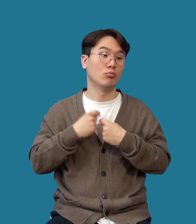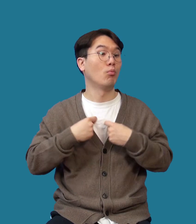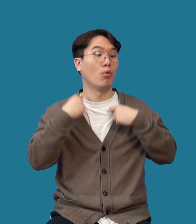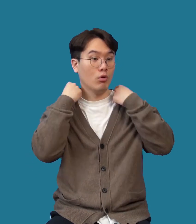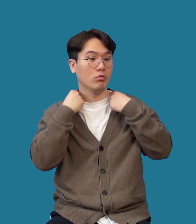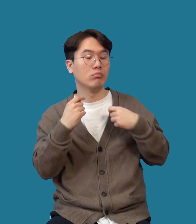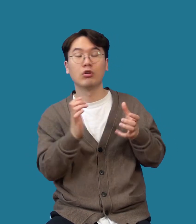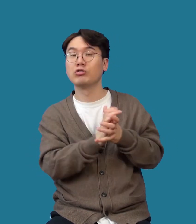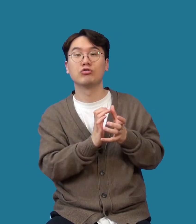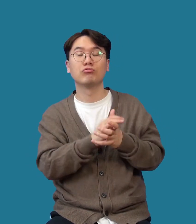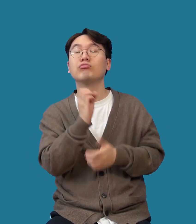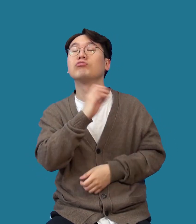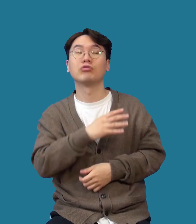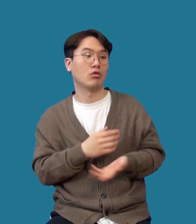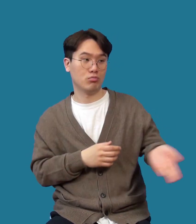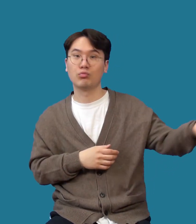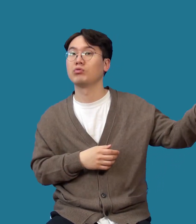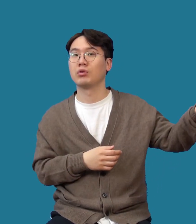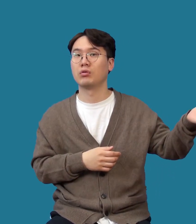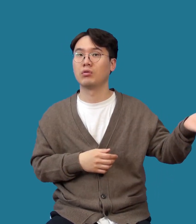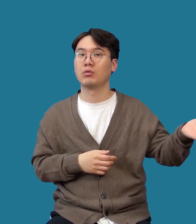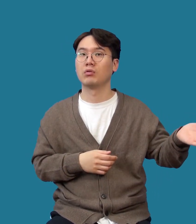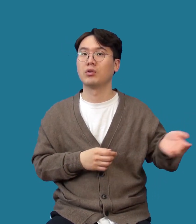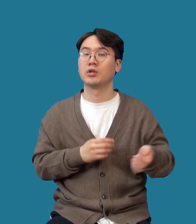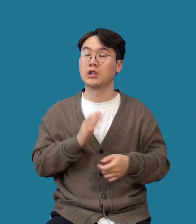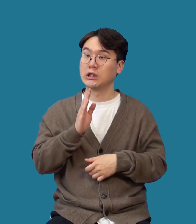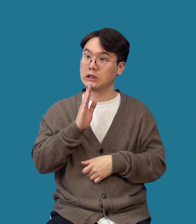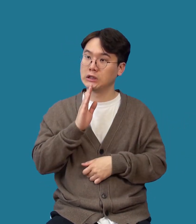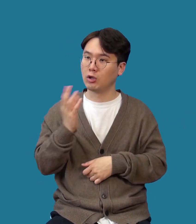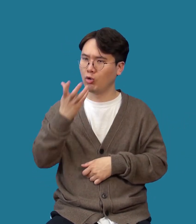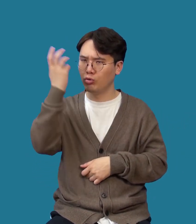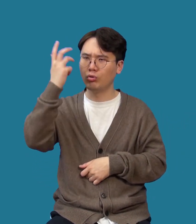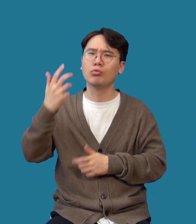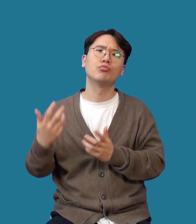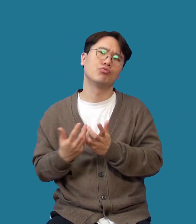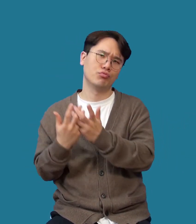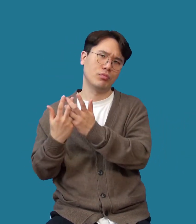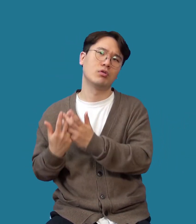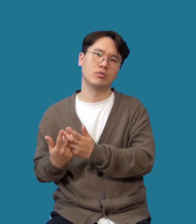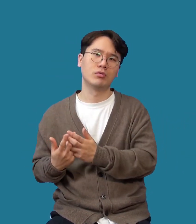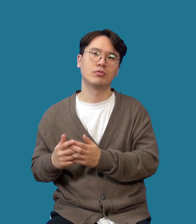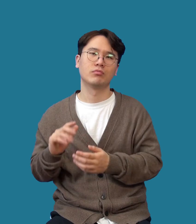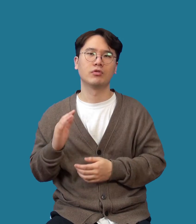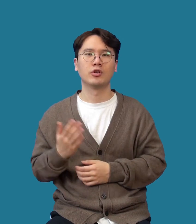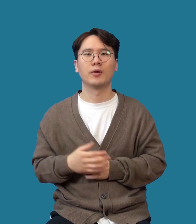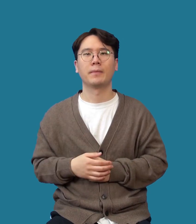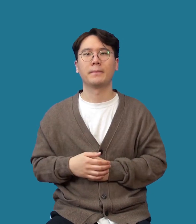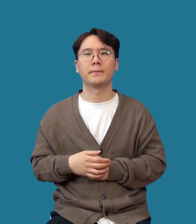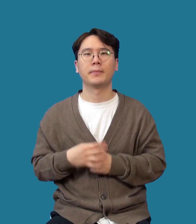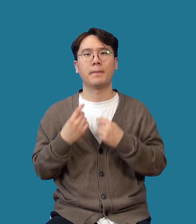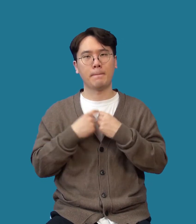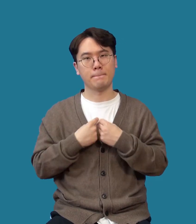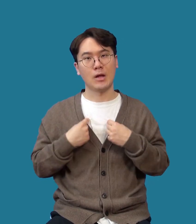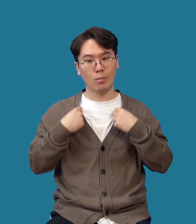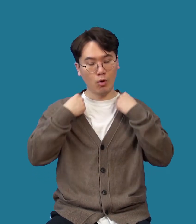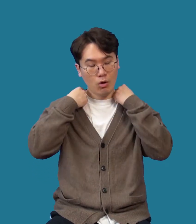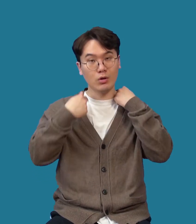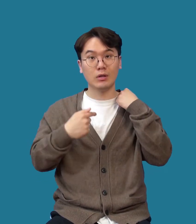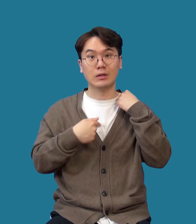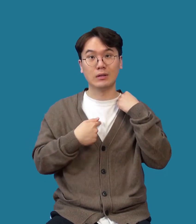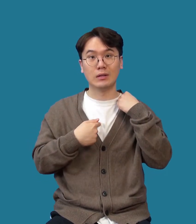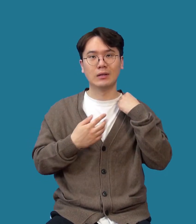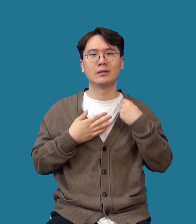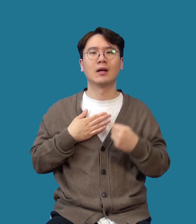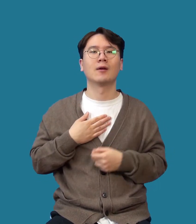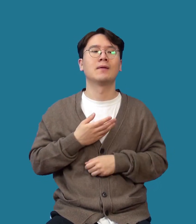줘버렸습니다. 거짓말처럼 성령으로 충만해졌습니다. 그 목걸이는 자기에게 사치의